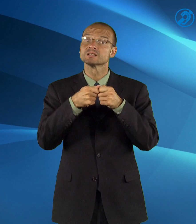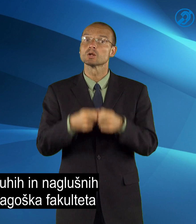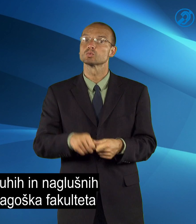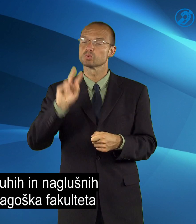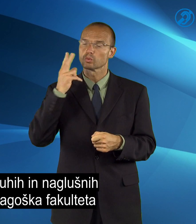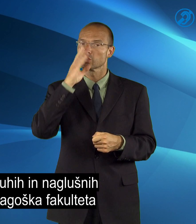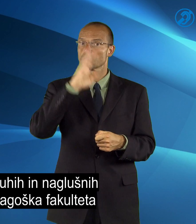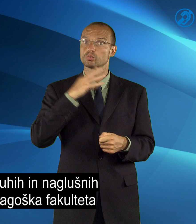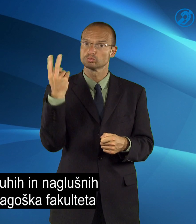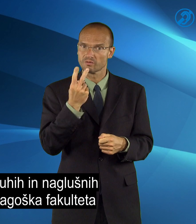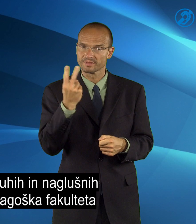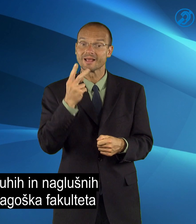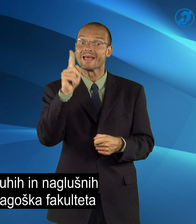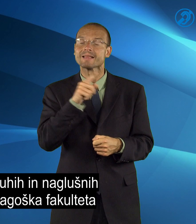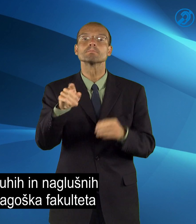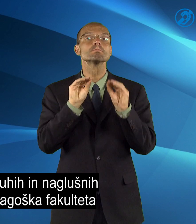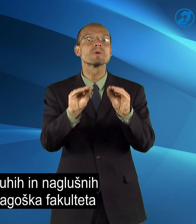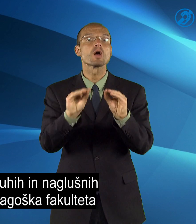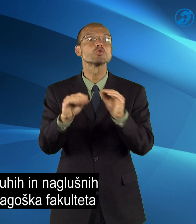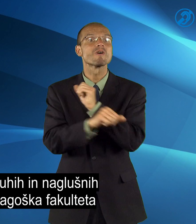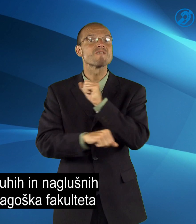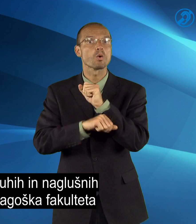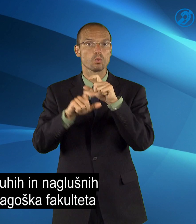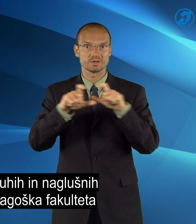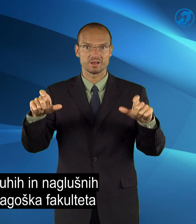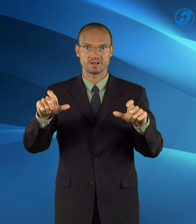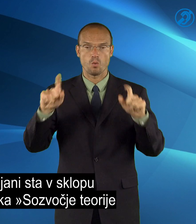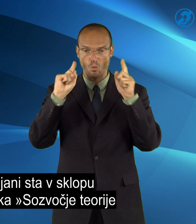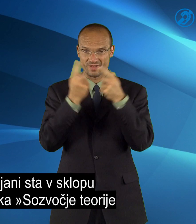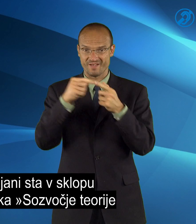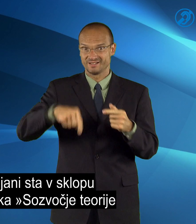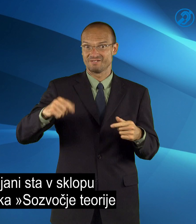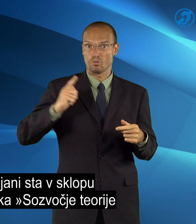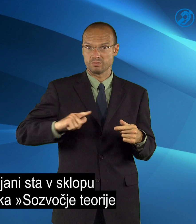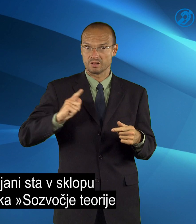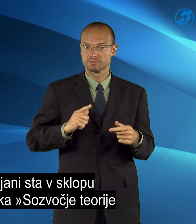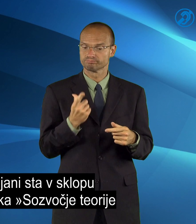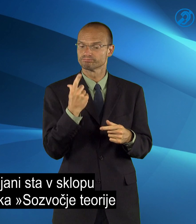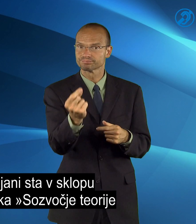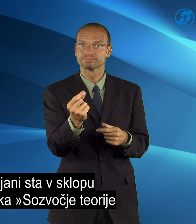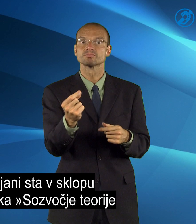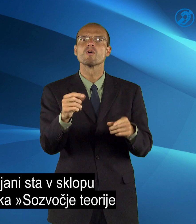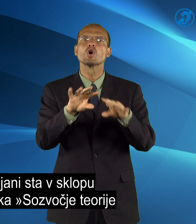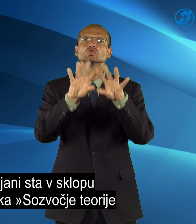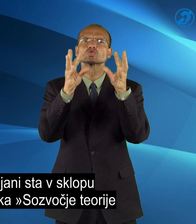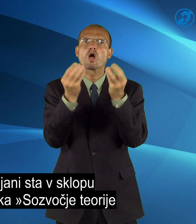Zveza društev gluhih in naglušnih Slovenije in Pedagoška fakulteta Univerze v Ljubljani sta v sklopu strokovnega